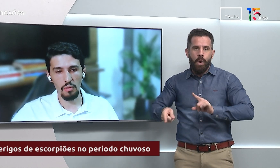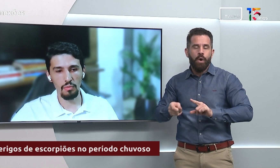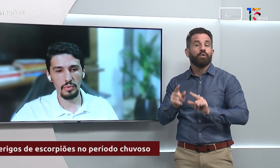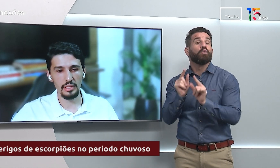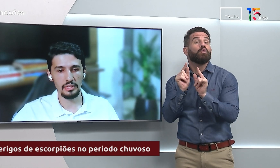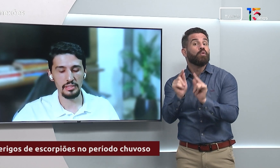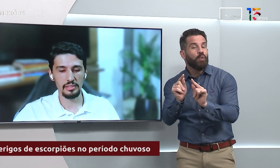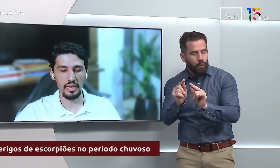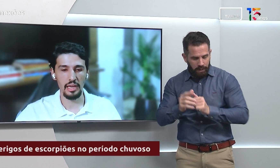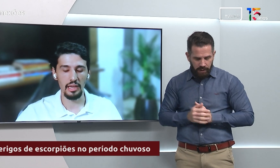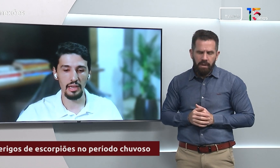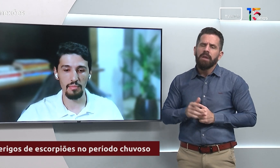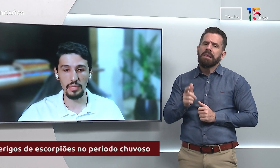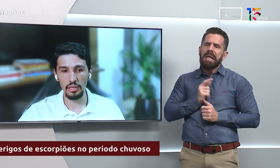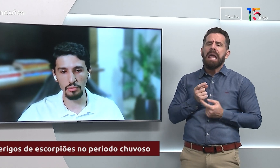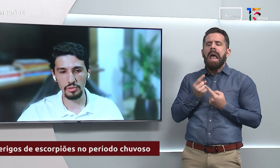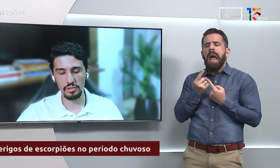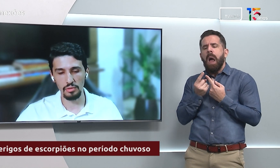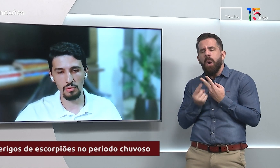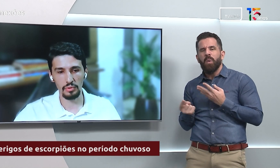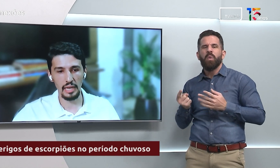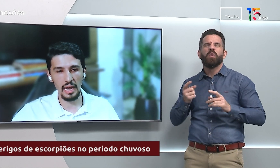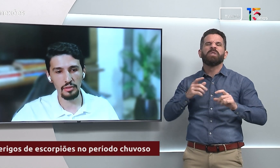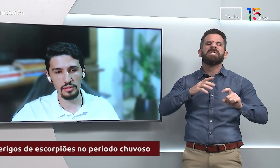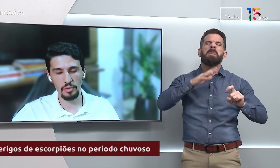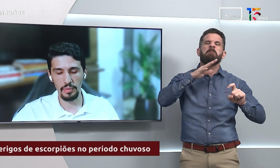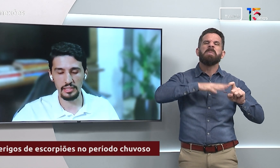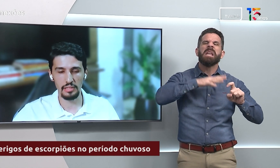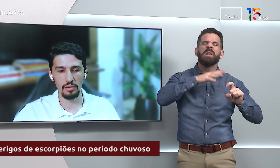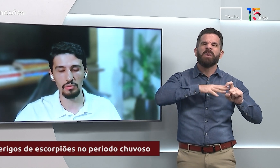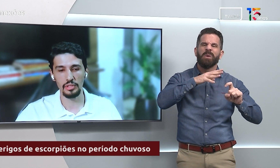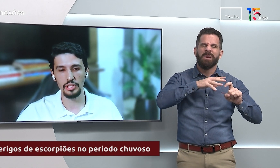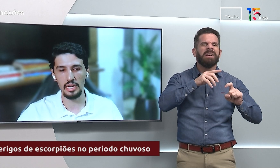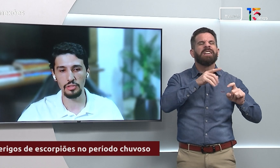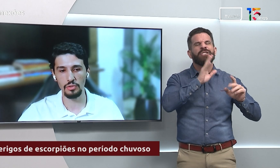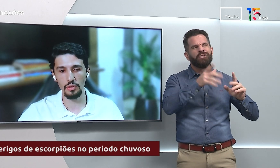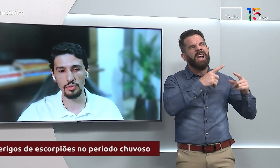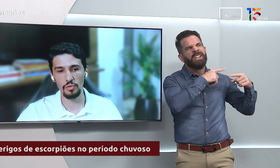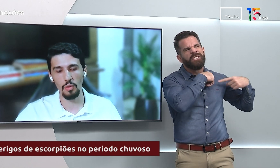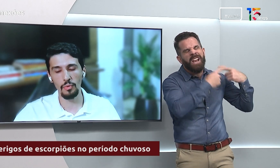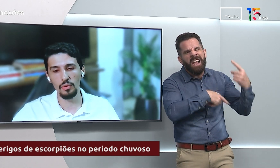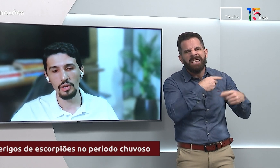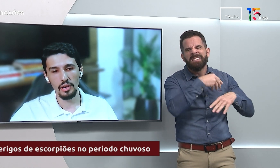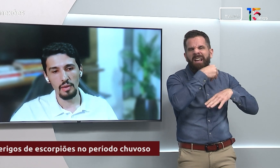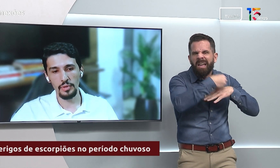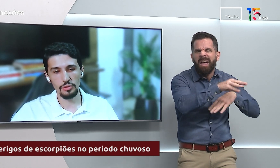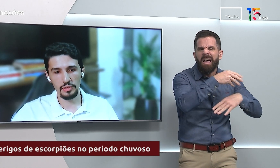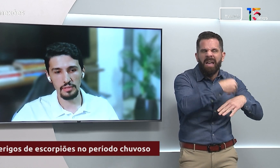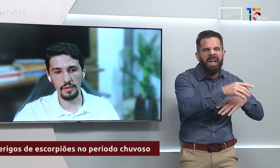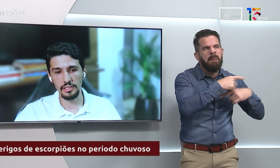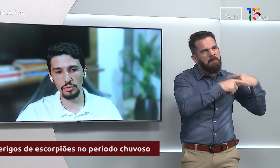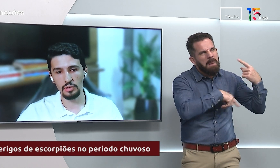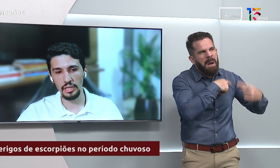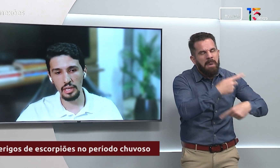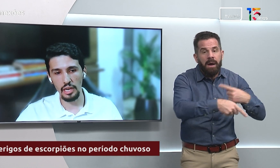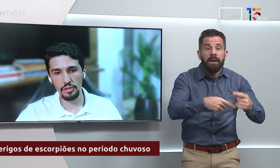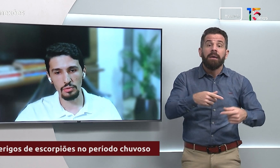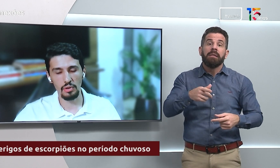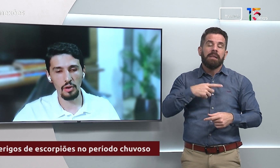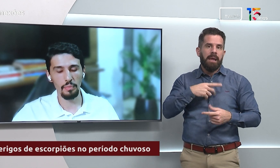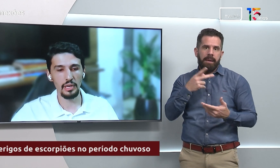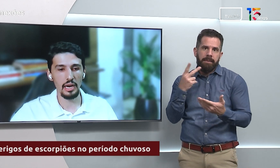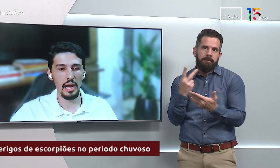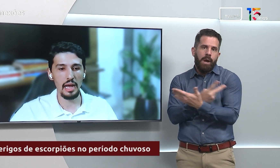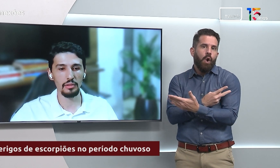temos algumas mitos que são contados e são passados ao longo das gerações, como pessoas que fazem